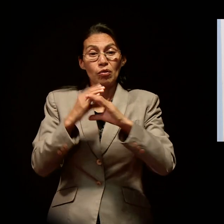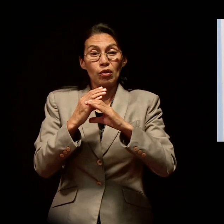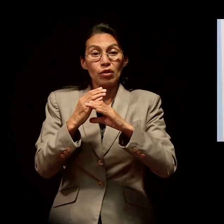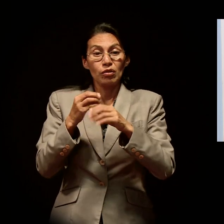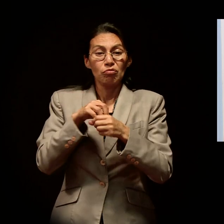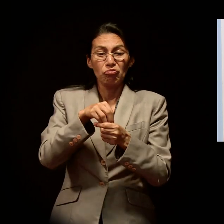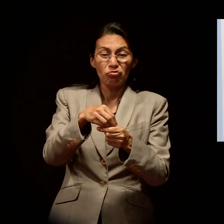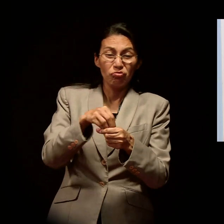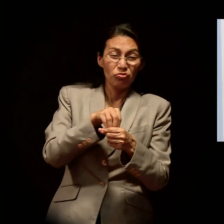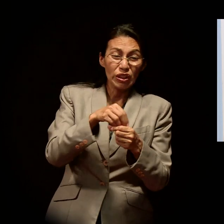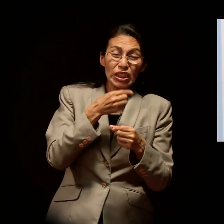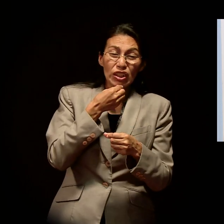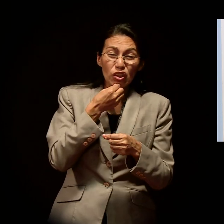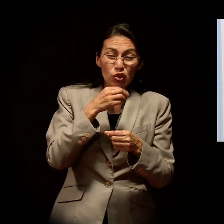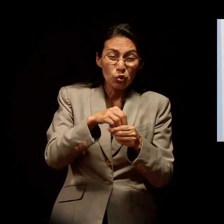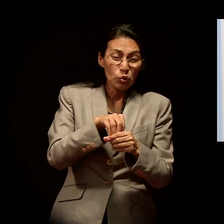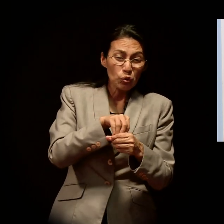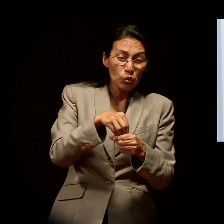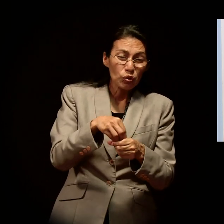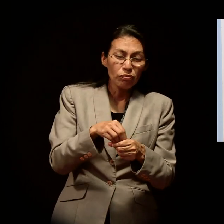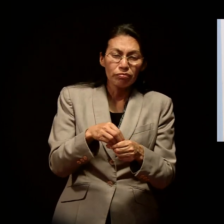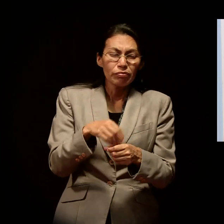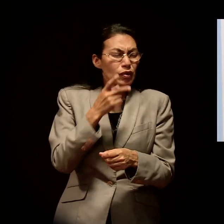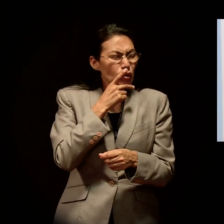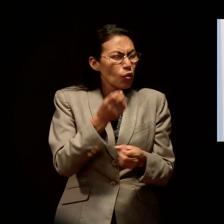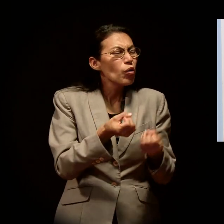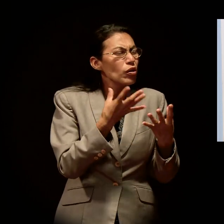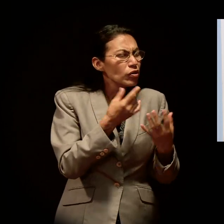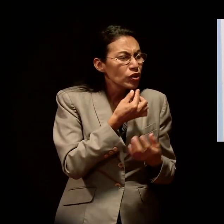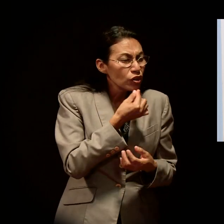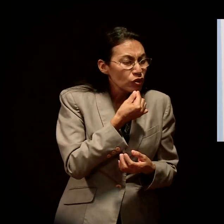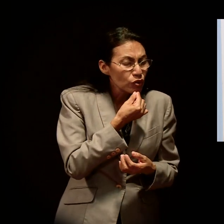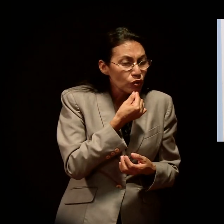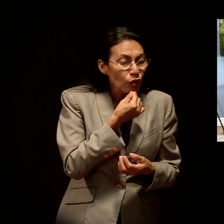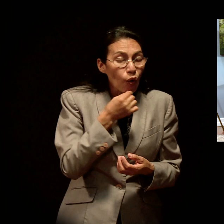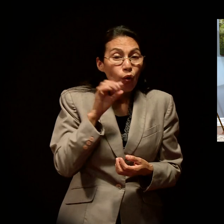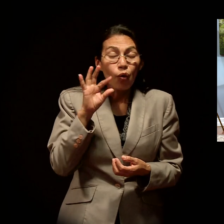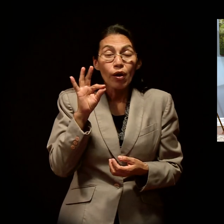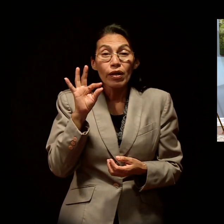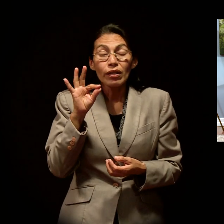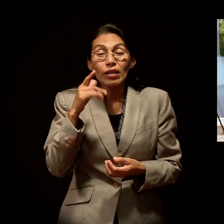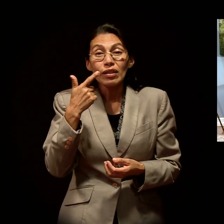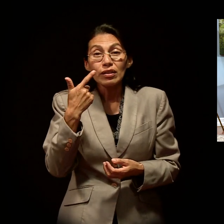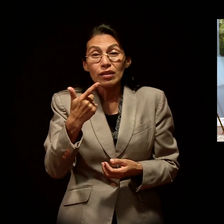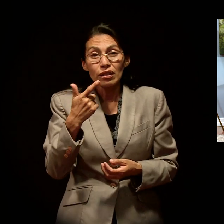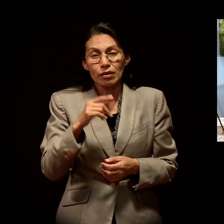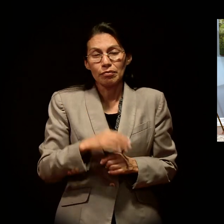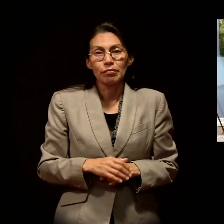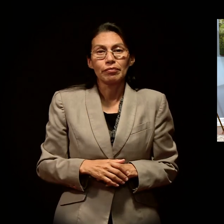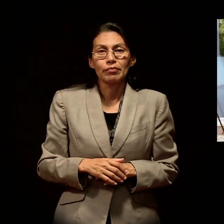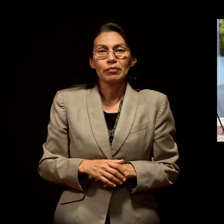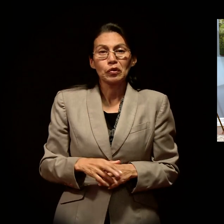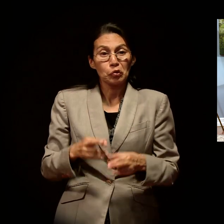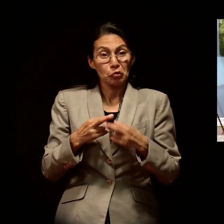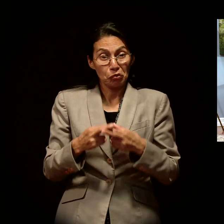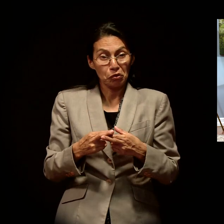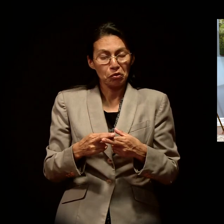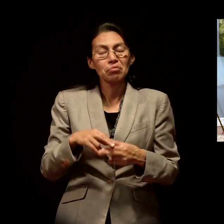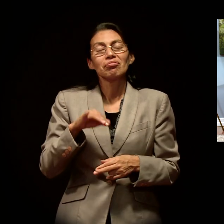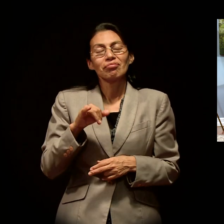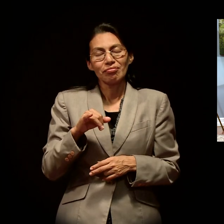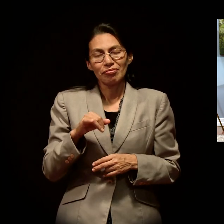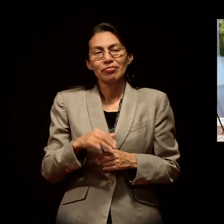llenos con niños para comenzar cuántos niños llegaron llegaron 47 niños